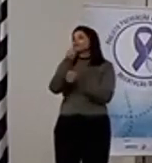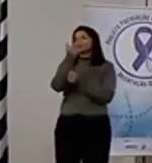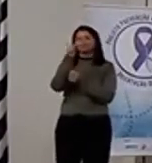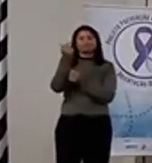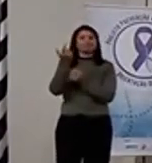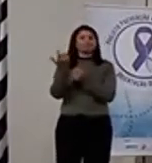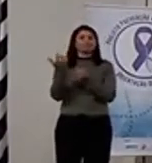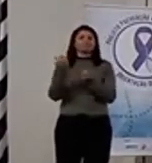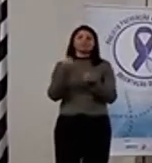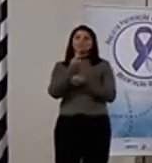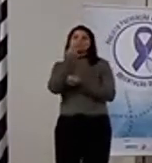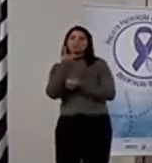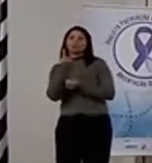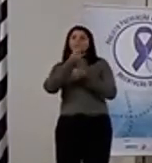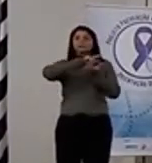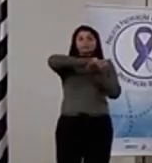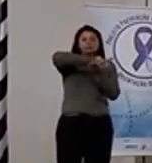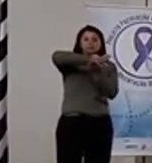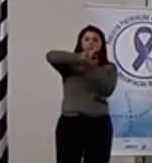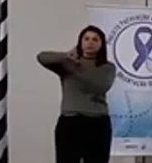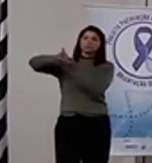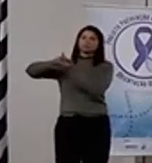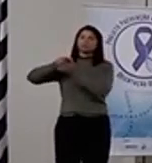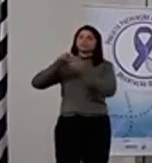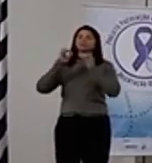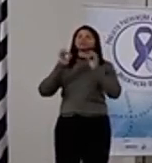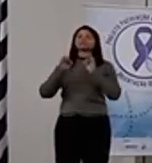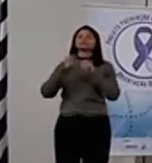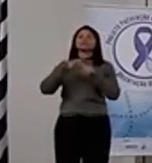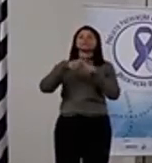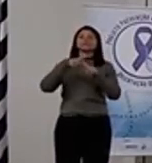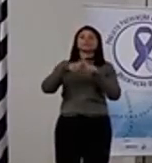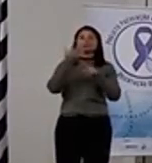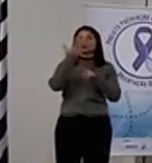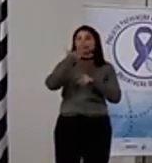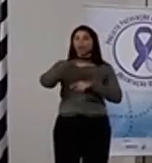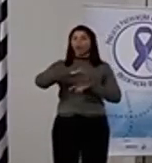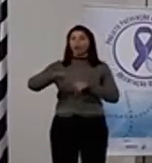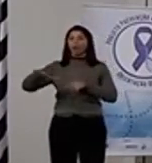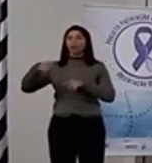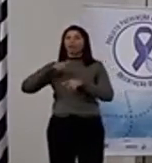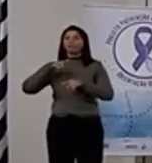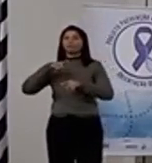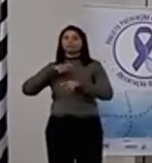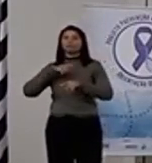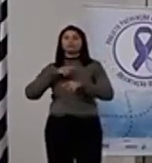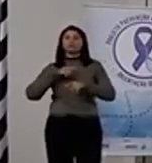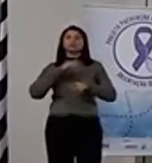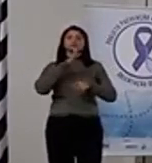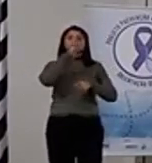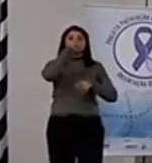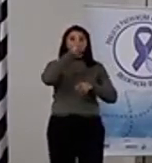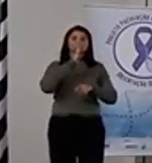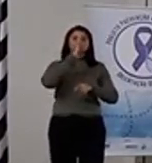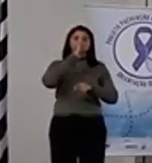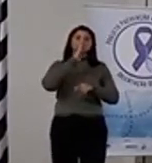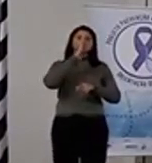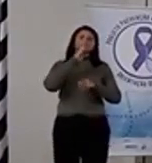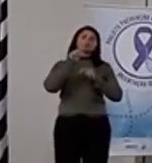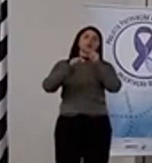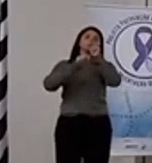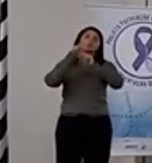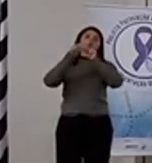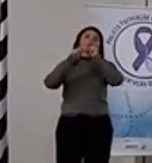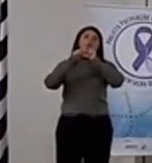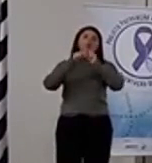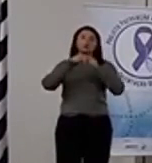vários exames. E o que essa criança aqui, reparem, ela tem a fissura também na linha média, olha como os olhos estão